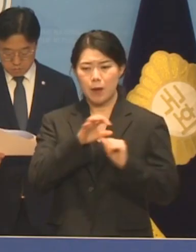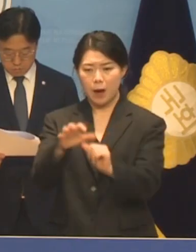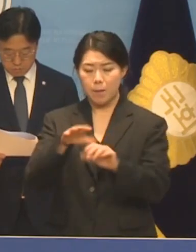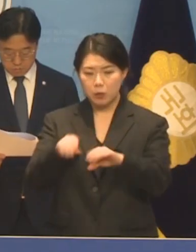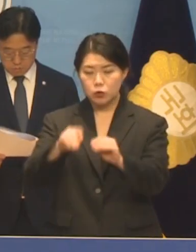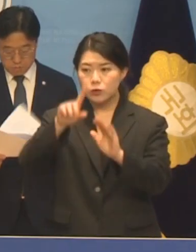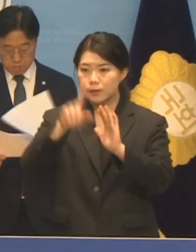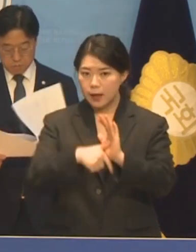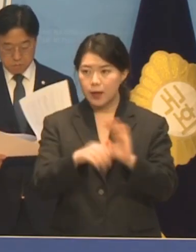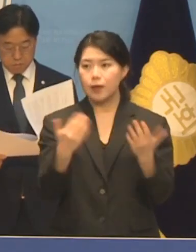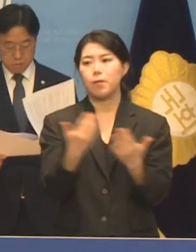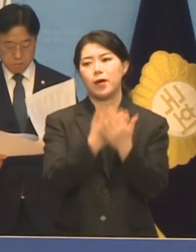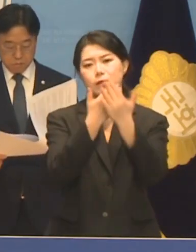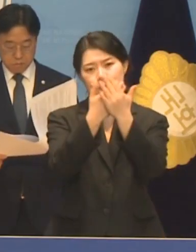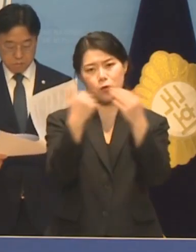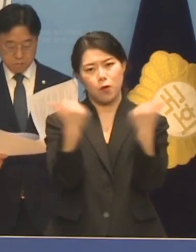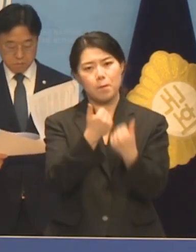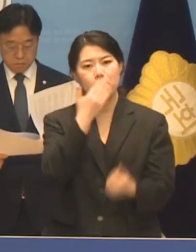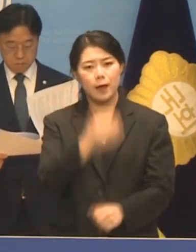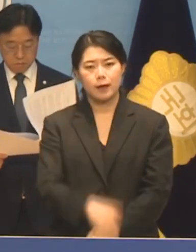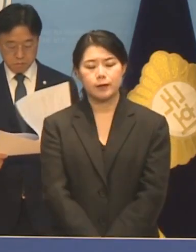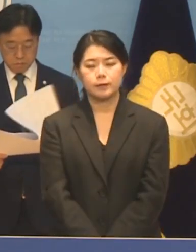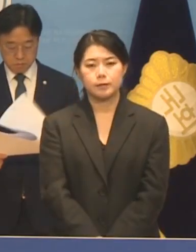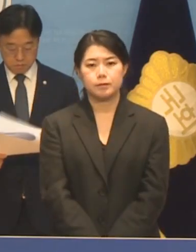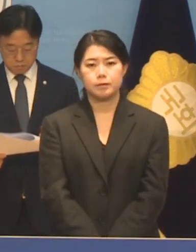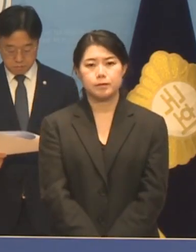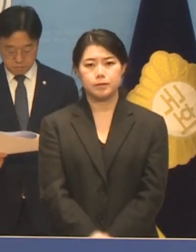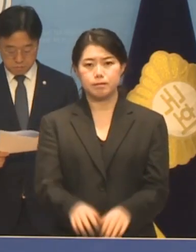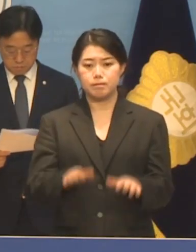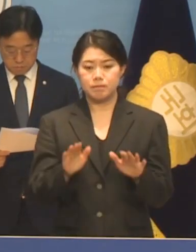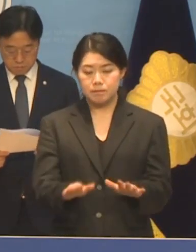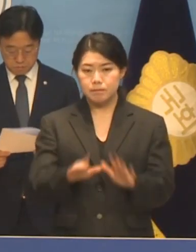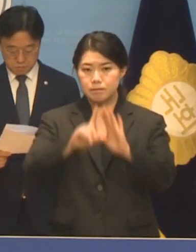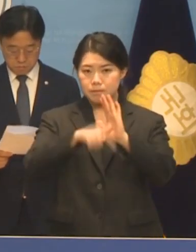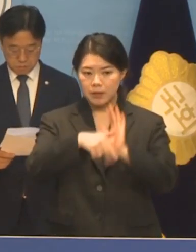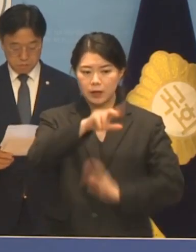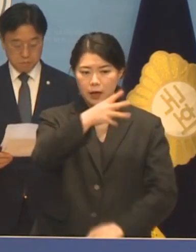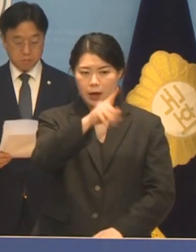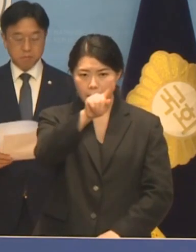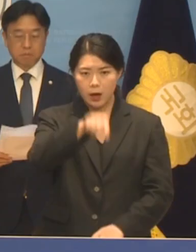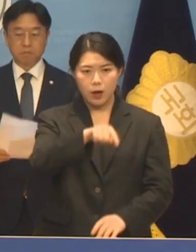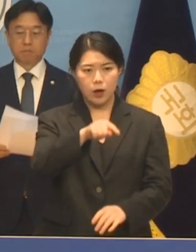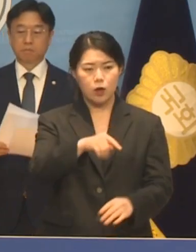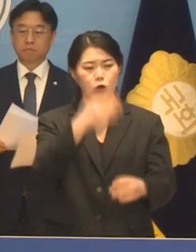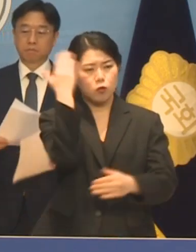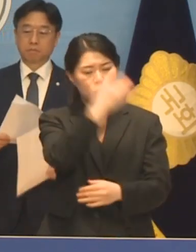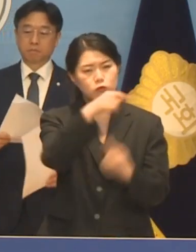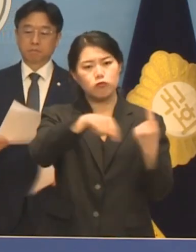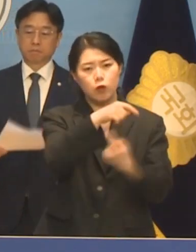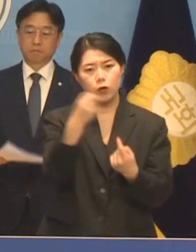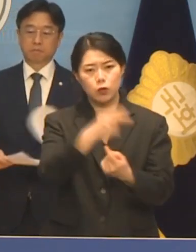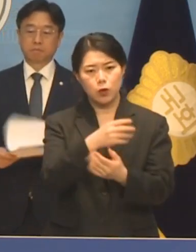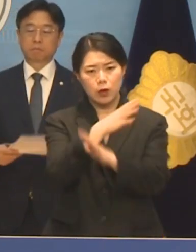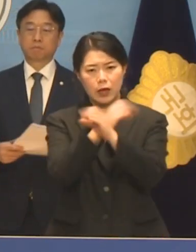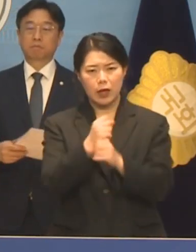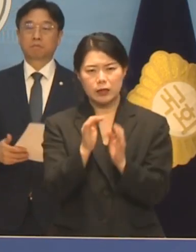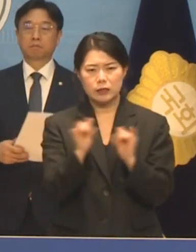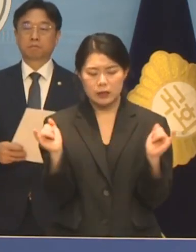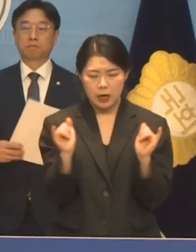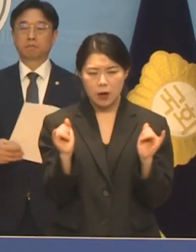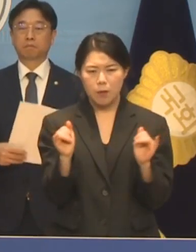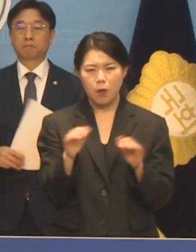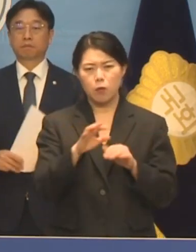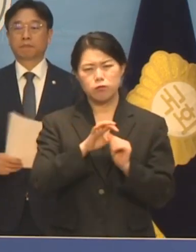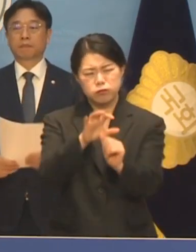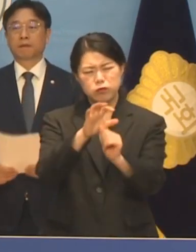그 다음에 발전적 논의를 시작할 수 있는 것입니다. 지금 이 순간도 카라의 민주적 운영과 비정규직 철폐를 위해 갖은 탄압에도